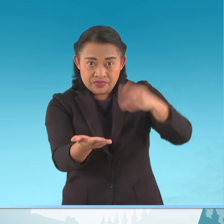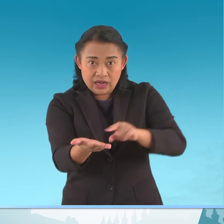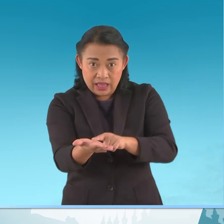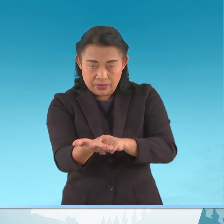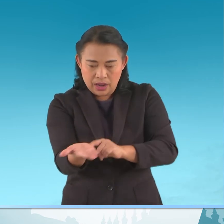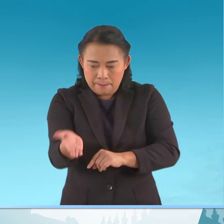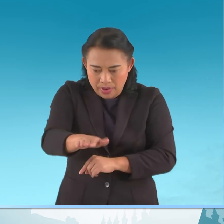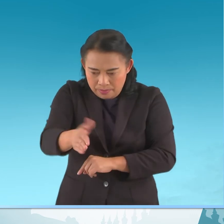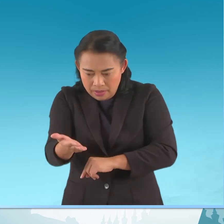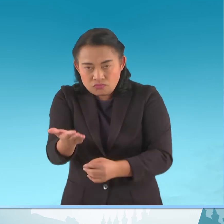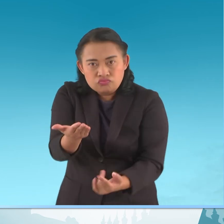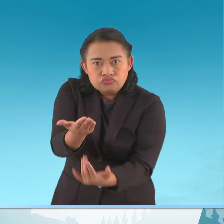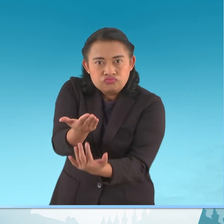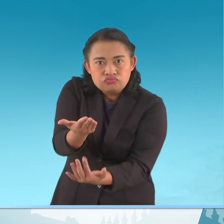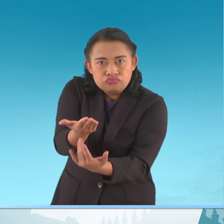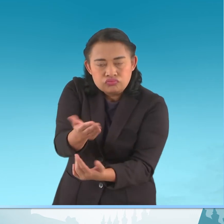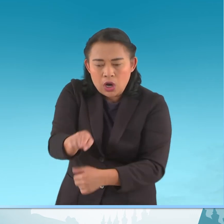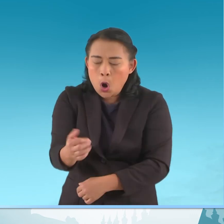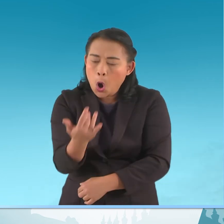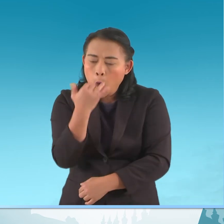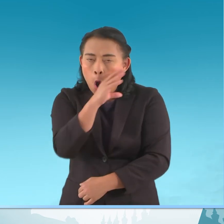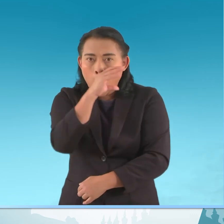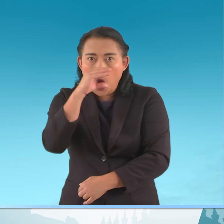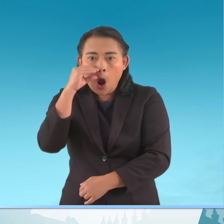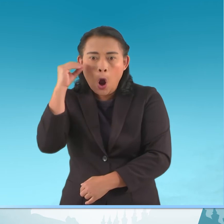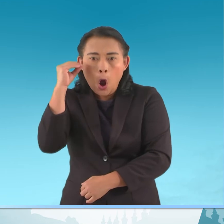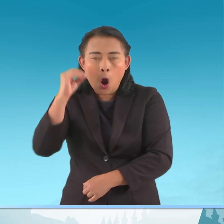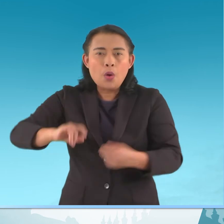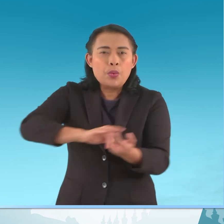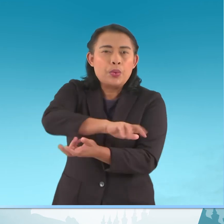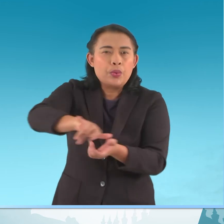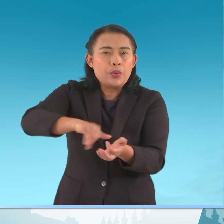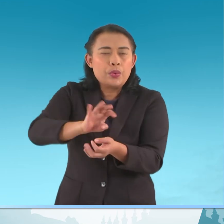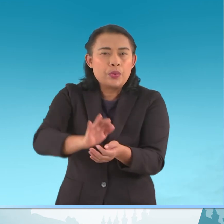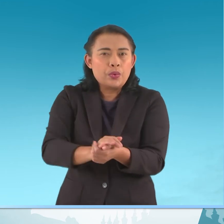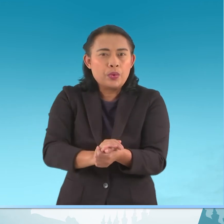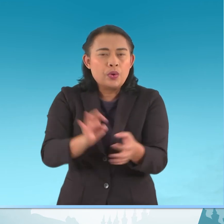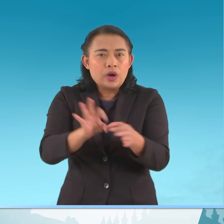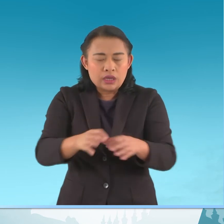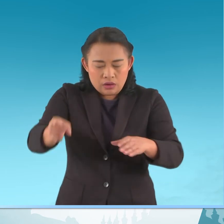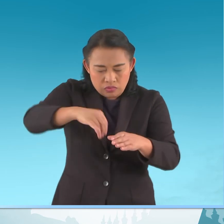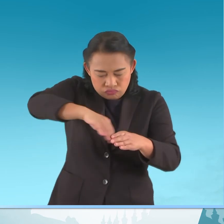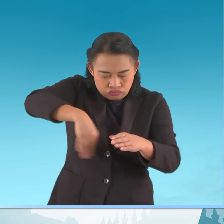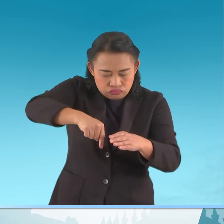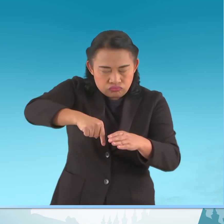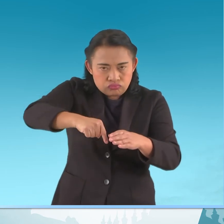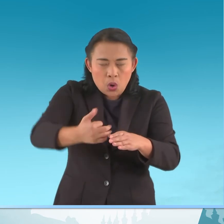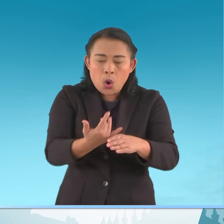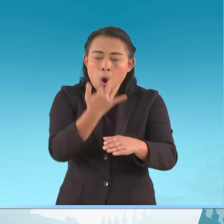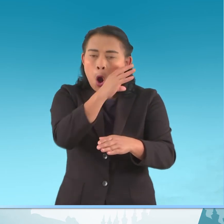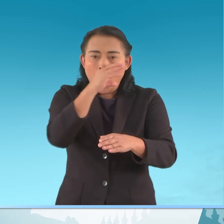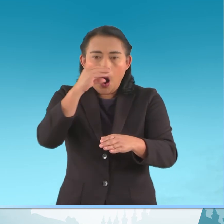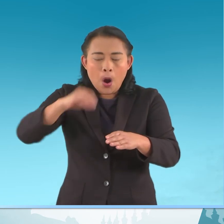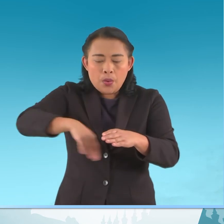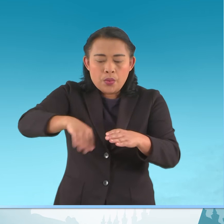มาแล้วก็ไม่ย่างอีกทีนึงนะเพื่อนนั้นมันจะมีมีกลิ่นหอมของปลาย่างผสมผสานกับเครื่องแกงคุร์เคาน์กันได้อย่าง